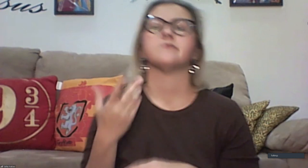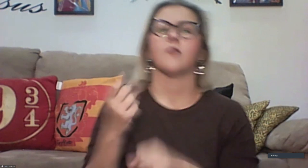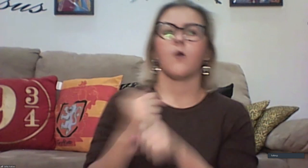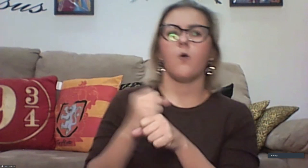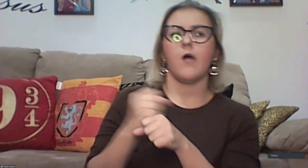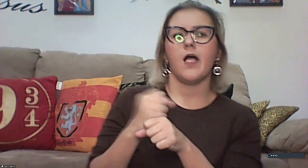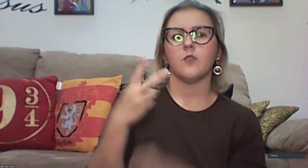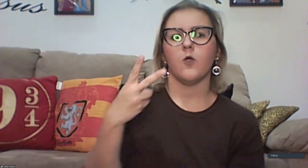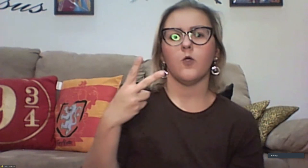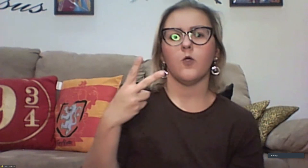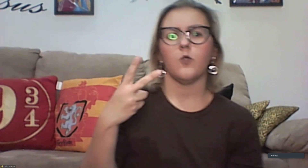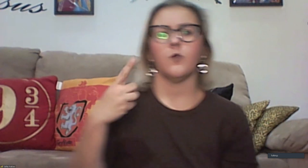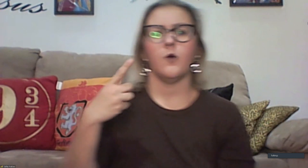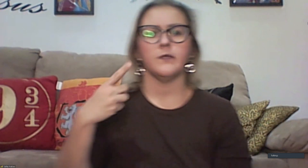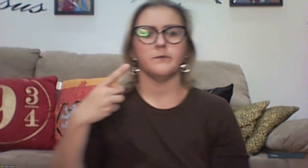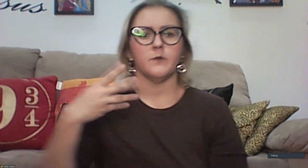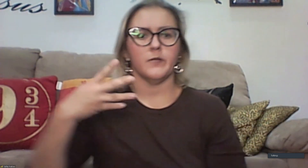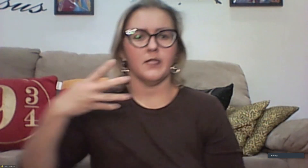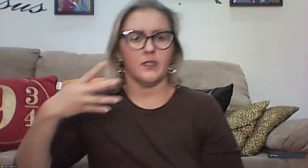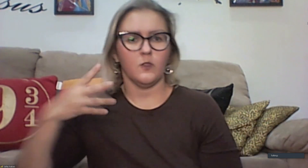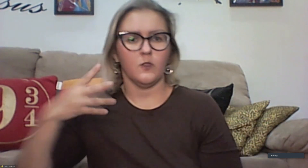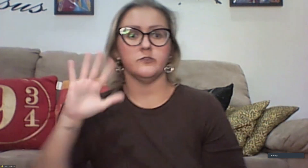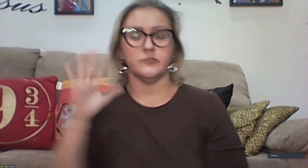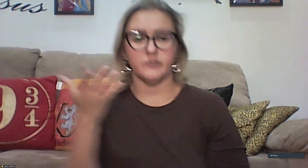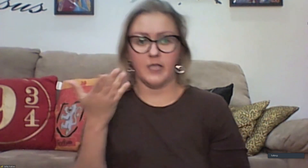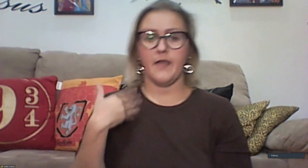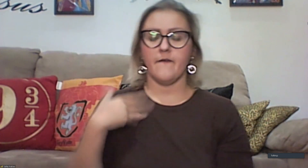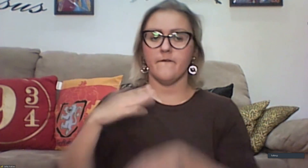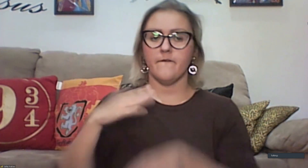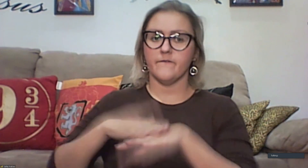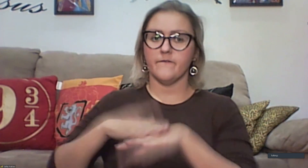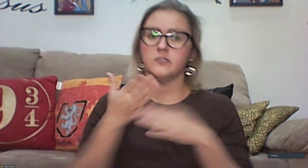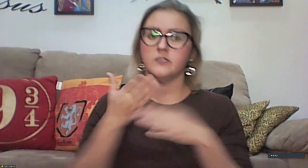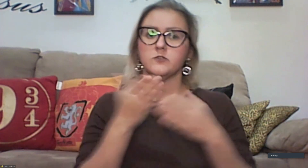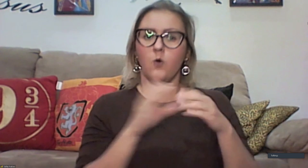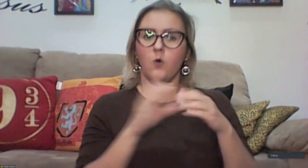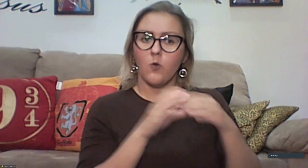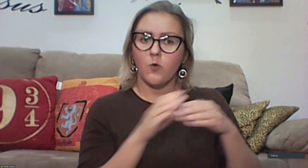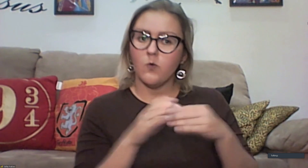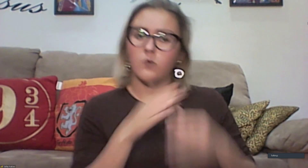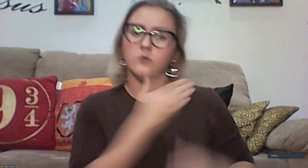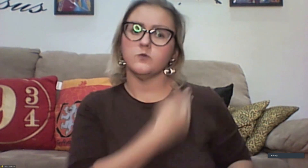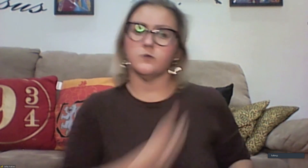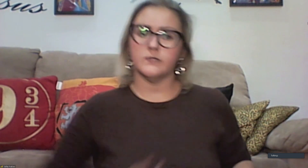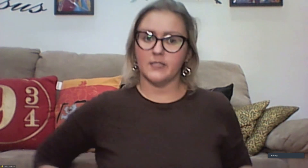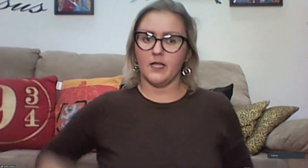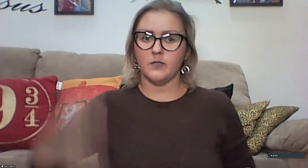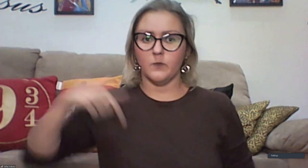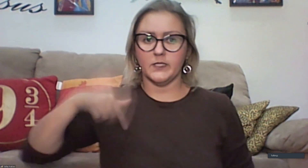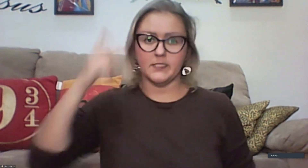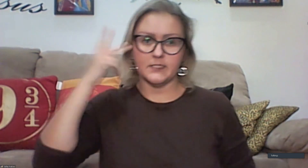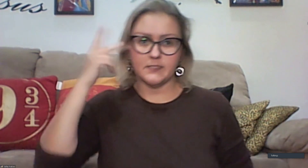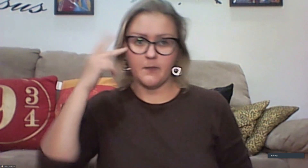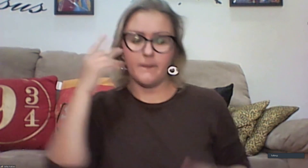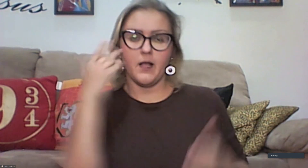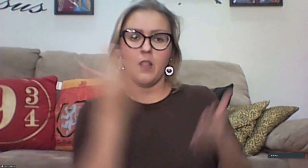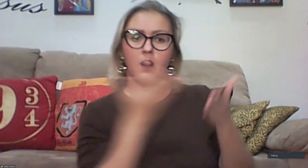2014, né? Eu já vim aí, fiz o concurso aqui em São Paulo, eu passei E eu comecei a